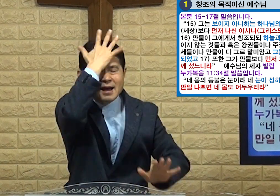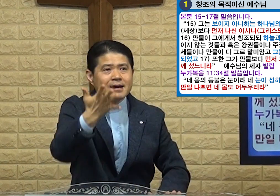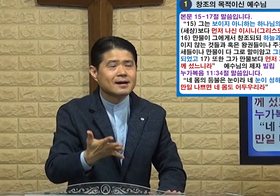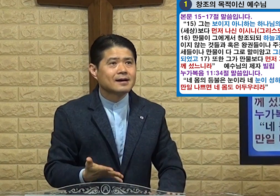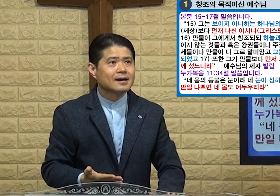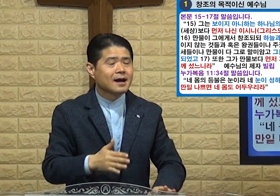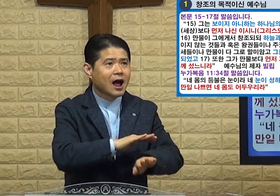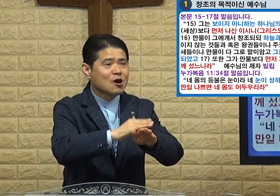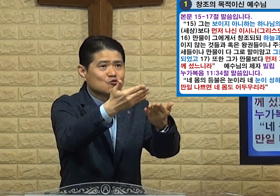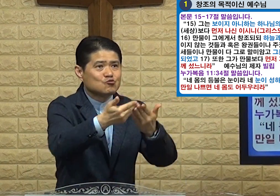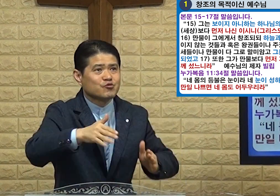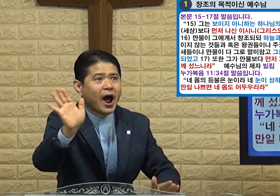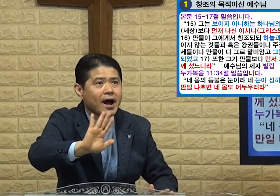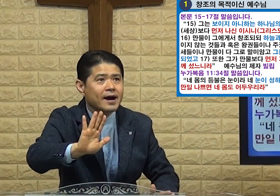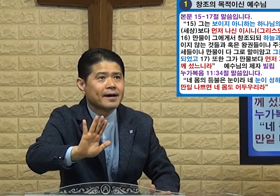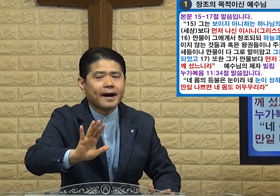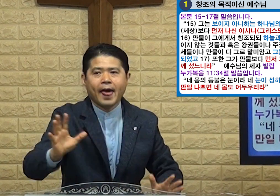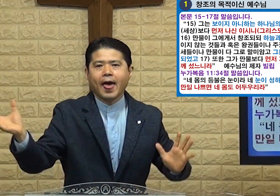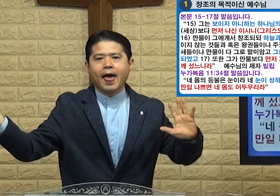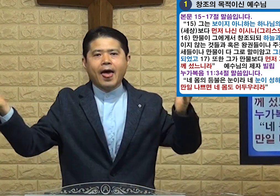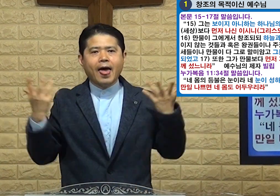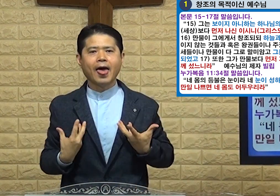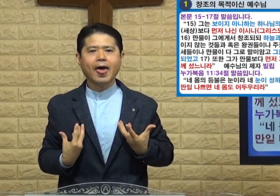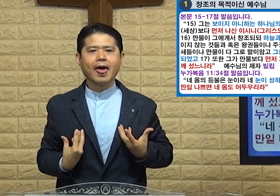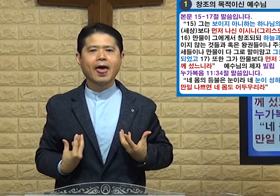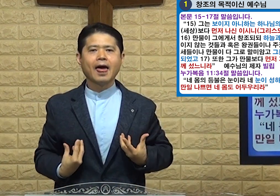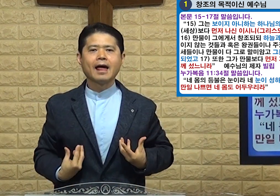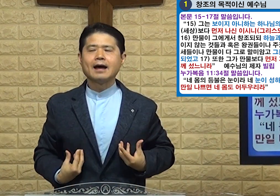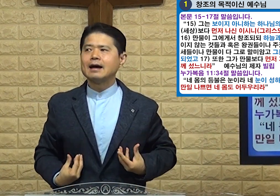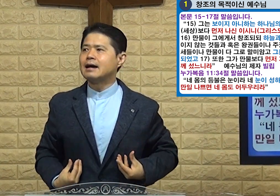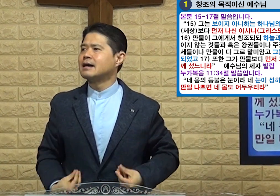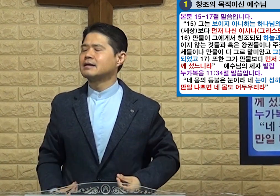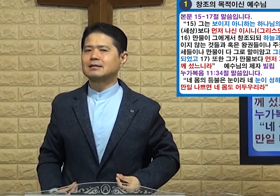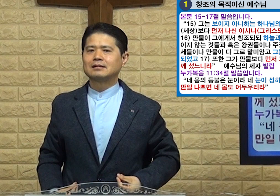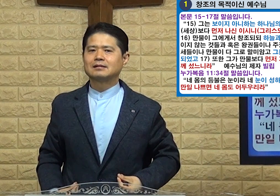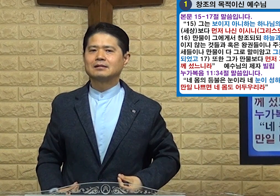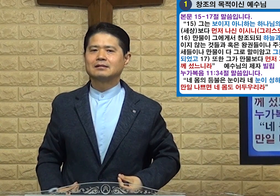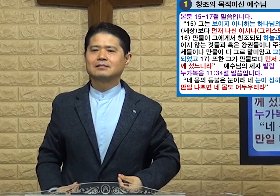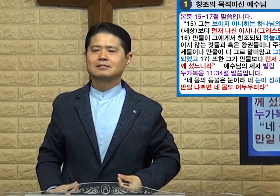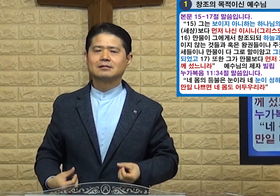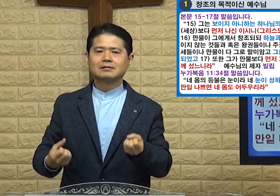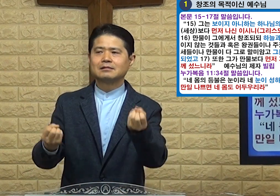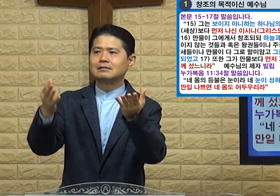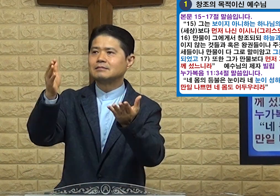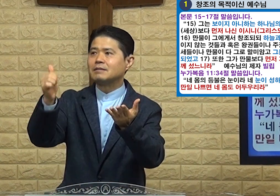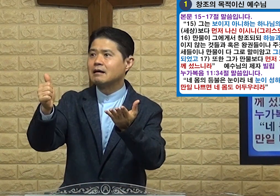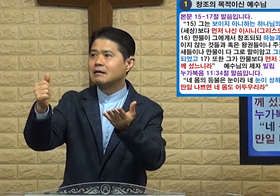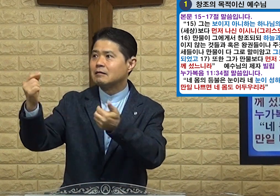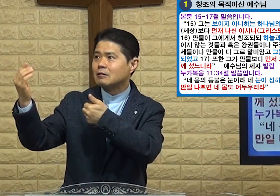예수님의 정말 왕이 될 줄 알았는데 그렇지도 않고 그렇지 않기 때문에 자신의 마음에 실망한